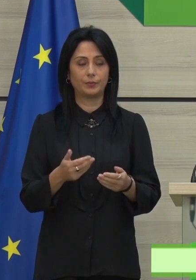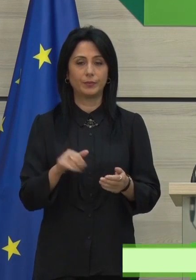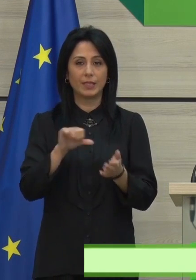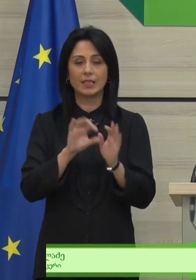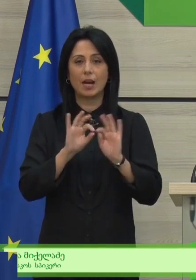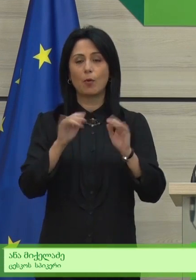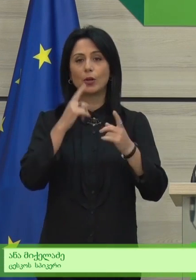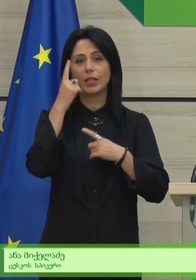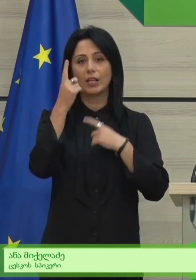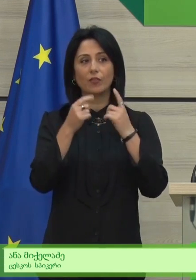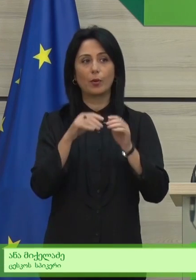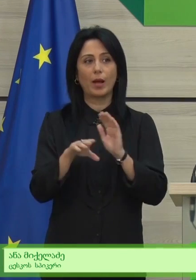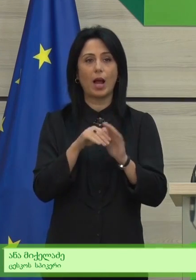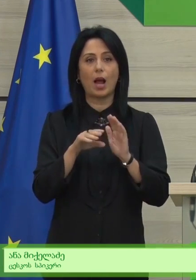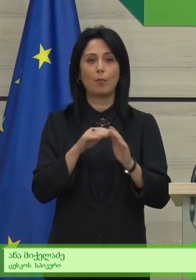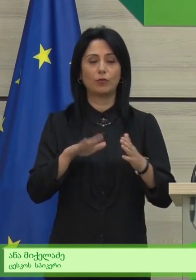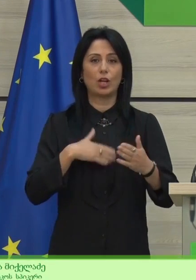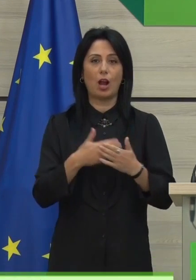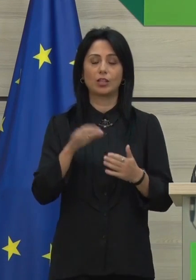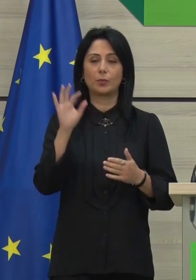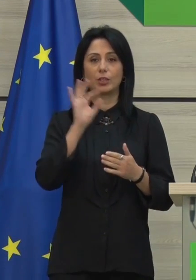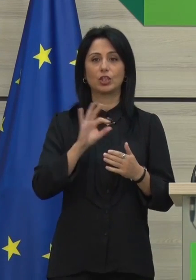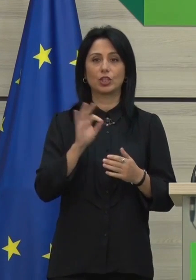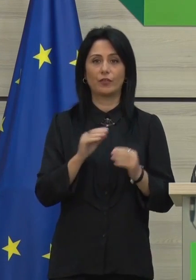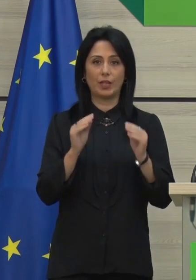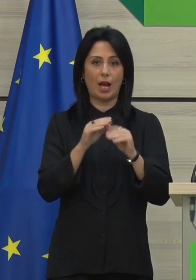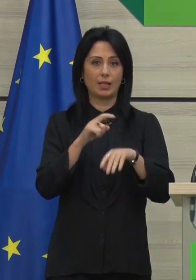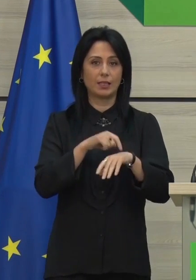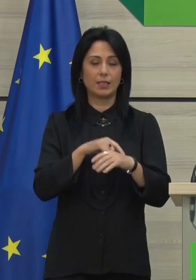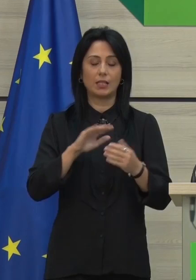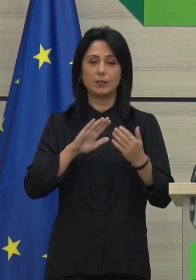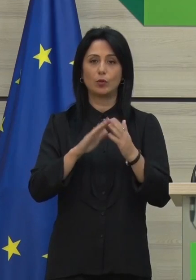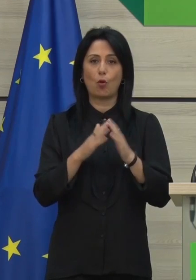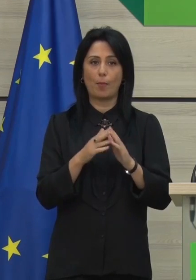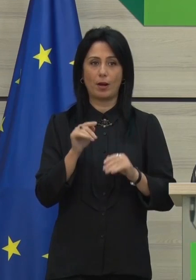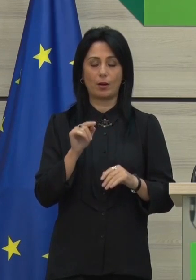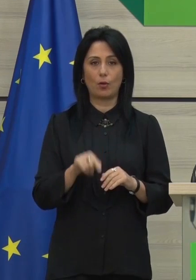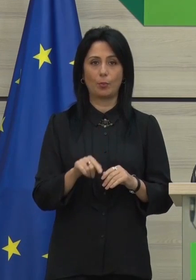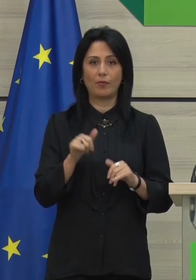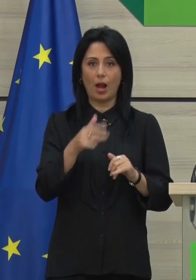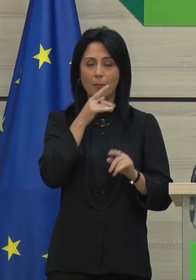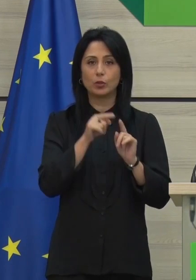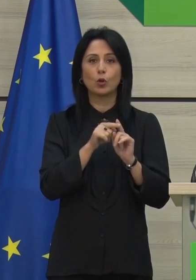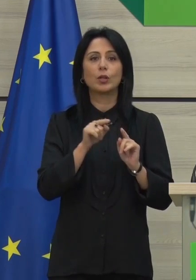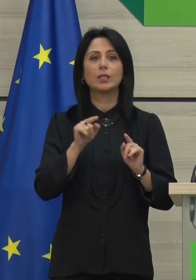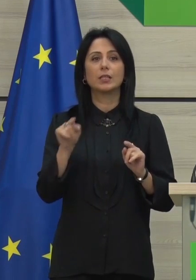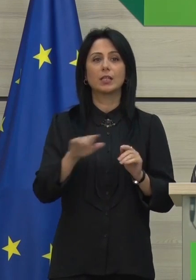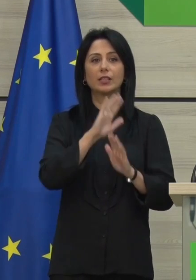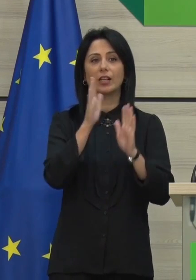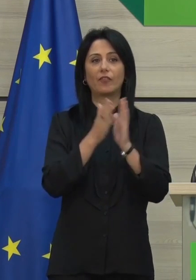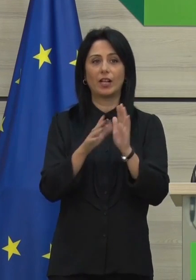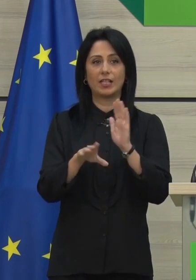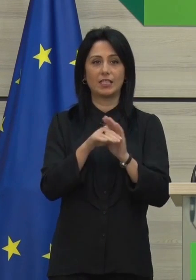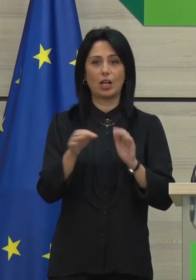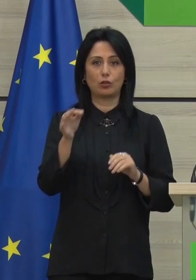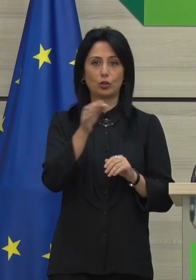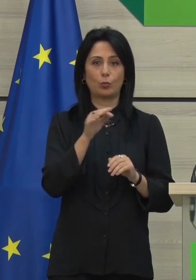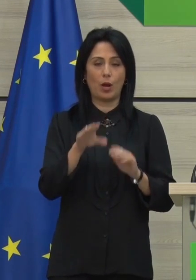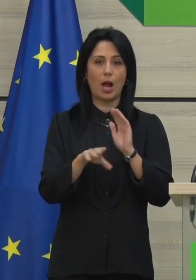წარმოგიდგეთ ინფორმაციას ამომრჩეველთა აქტივობის შესახებ 10 საათის მდგომარეობით. ამ დროისათვის ყველა საარჩევნო